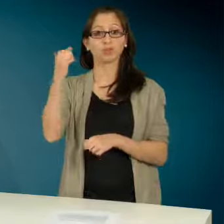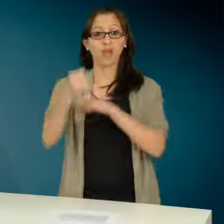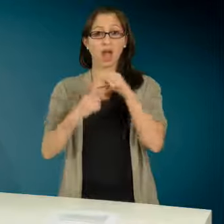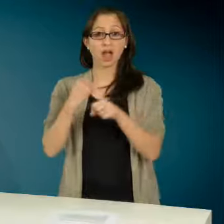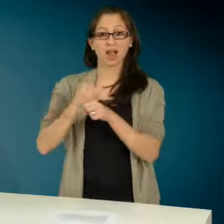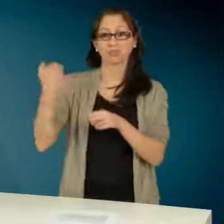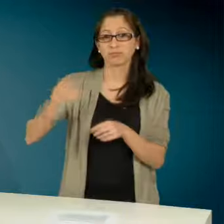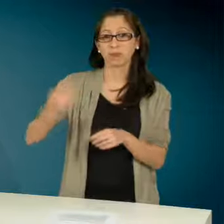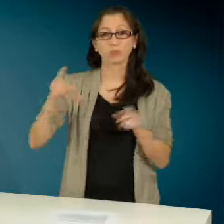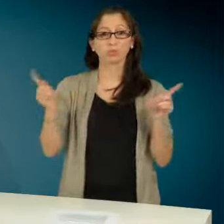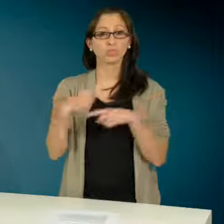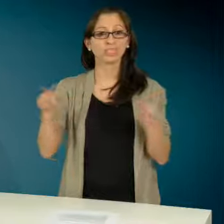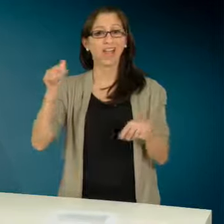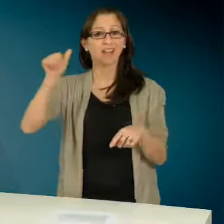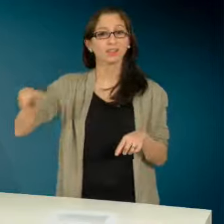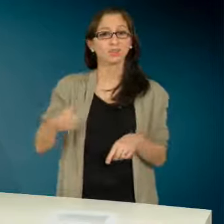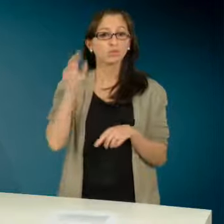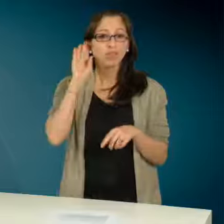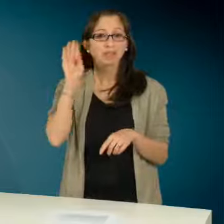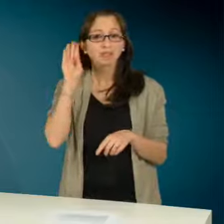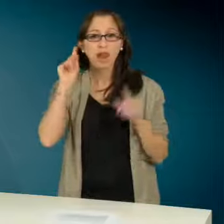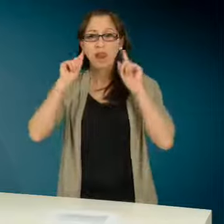lang laut Musik hören, geschädigt werden können.